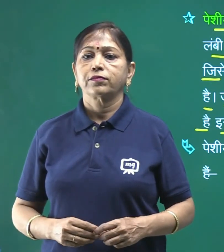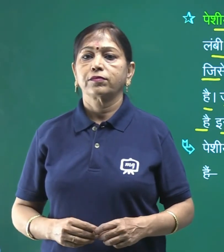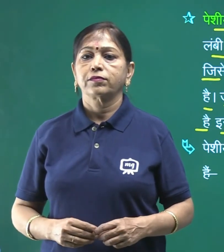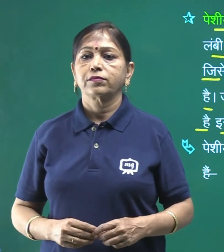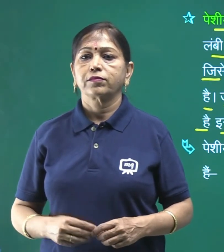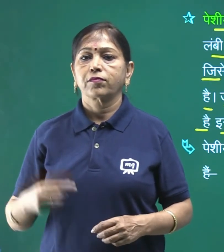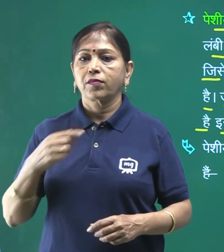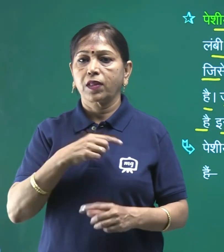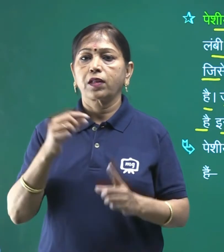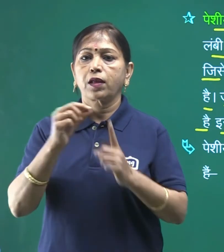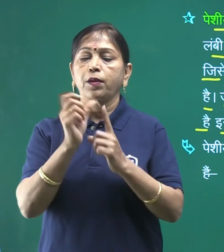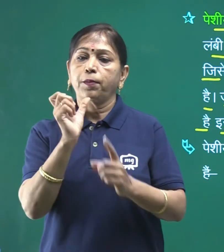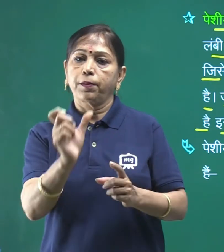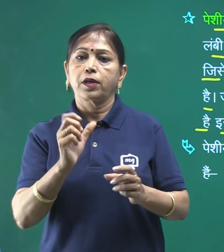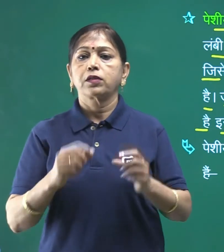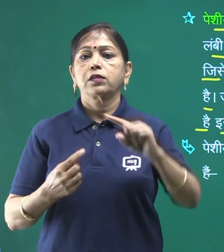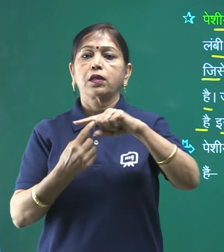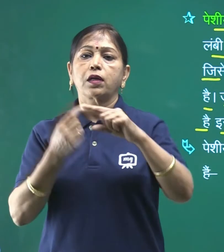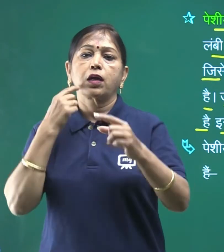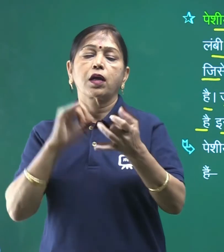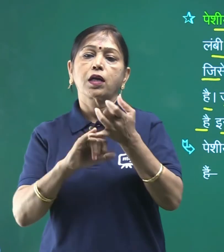इन्हें पेशीय ऊतक कहते हैं।